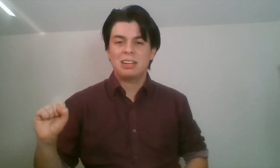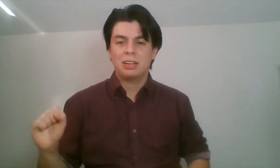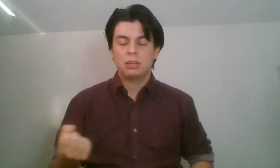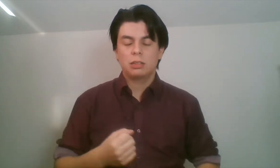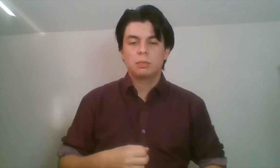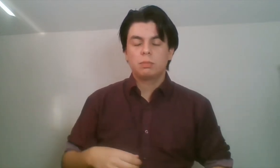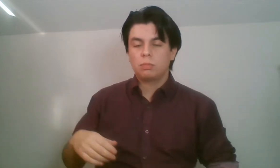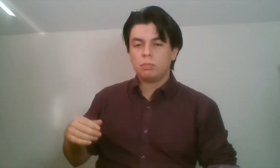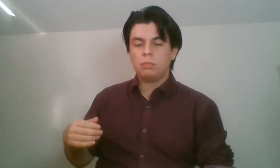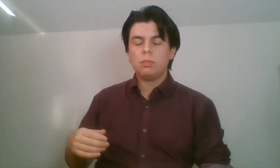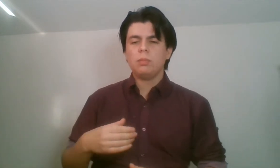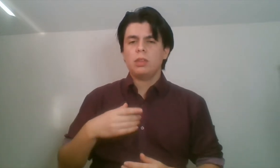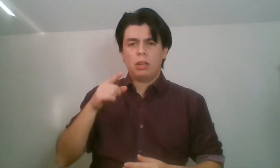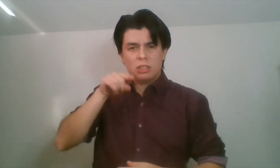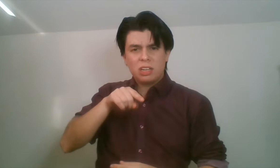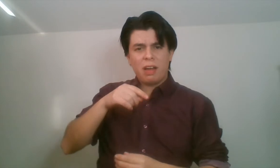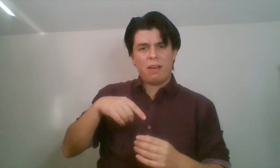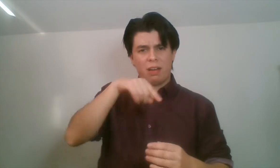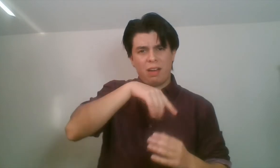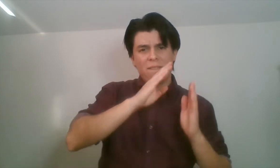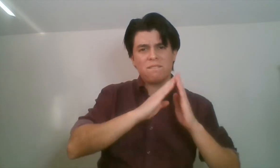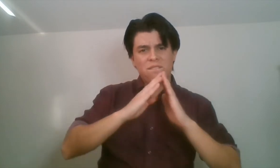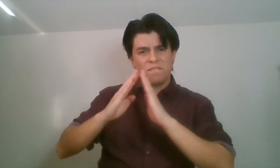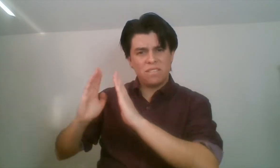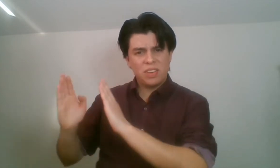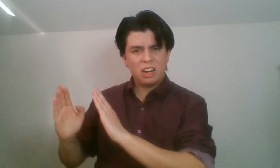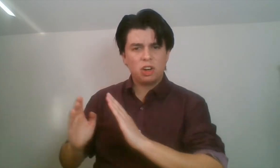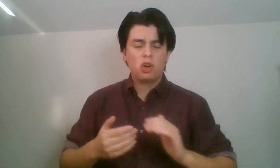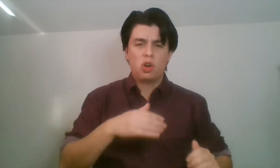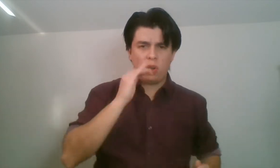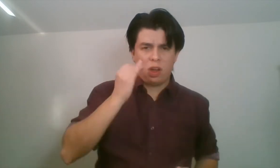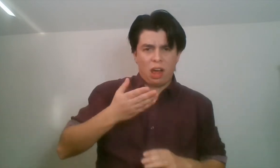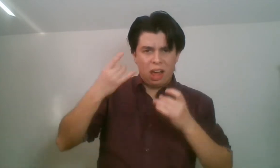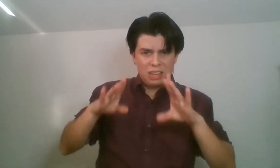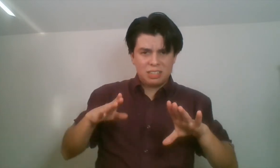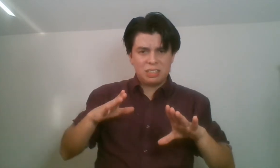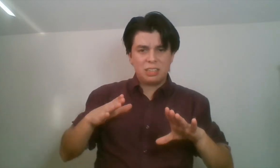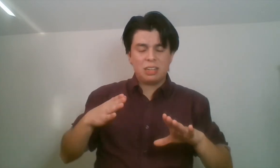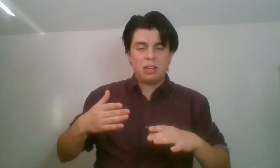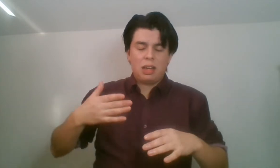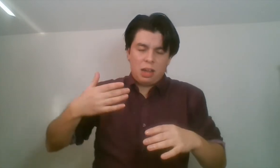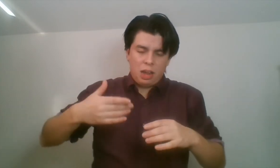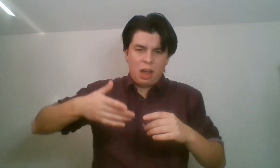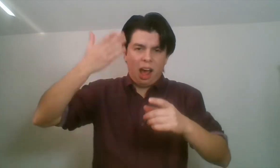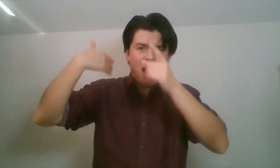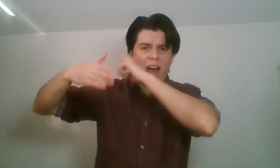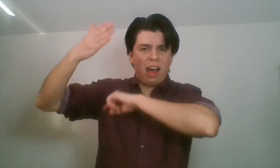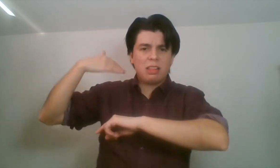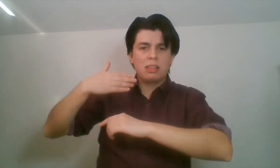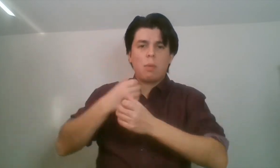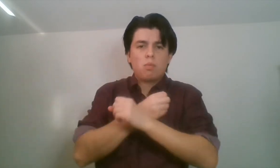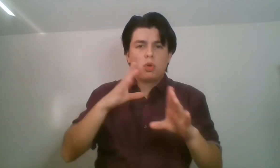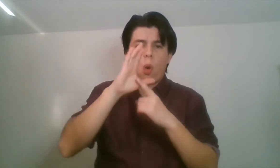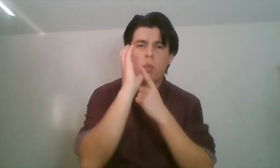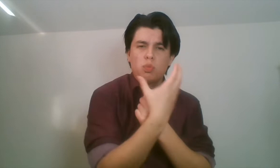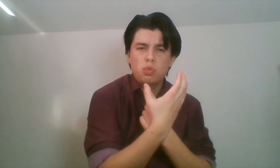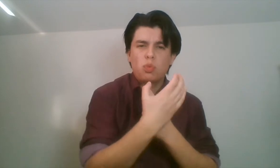actividad también de restaurantes y espacios culturales. ¿Era así en la época en que